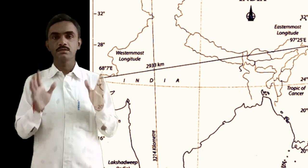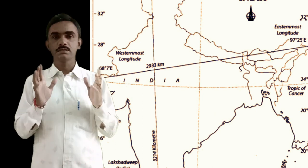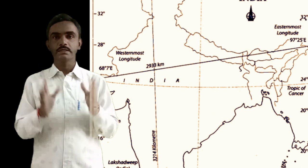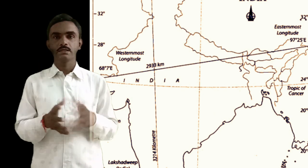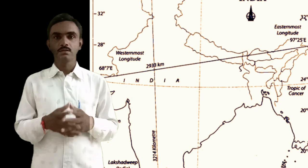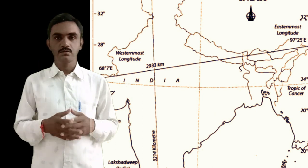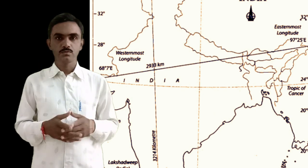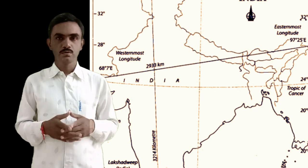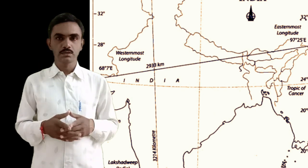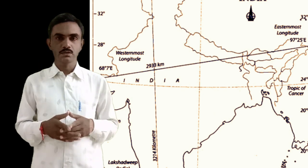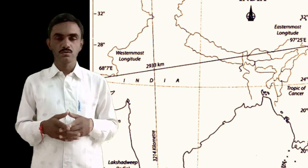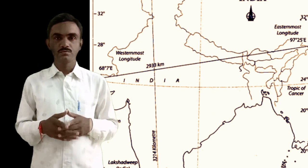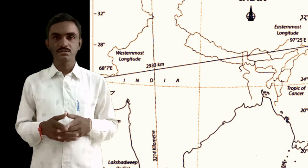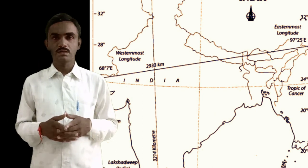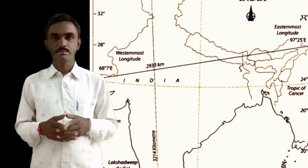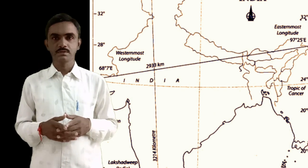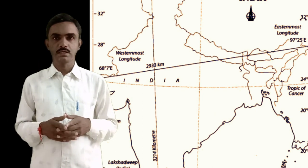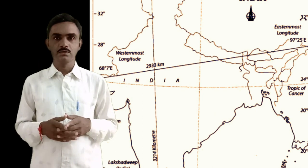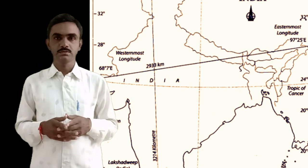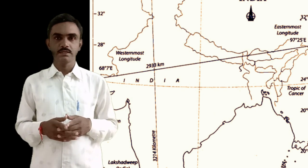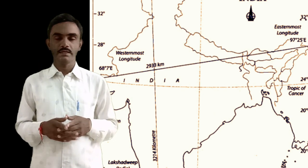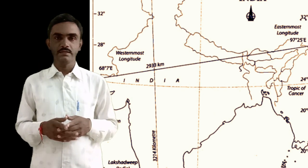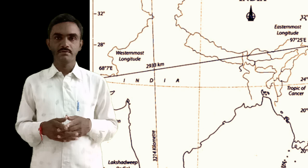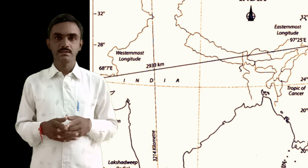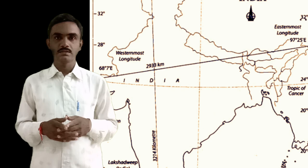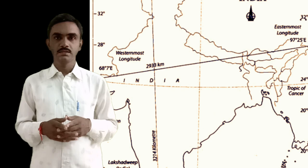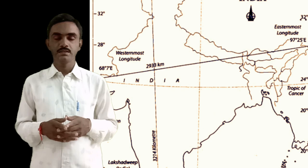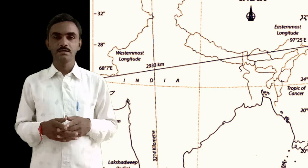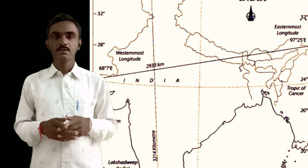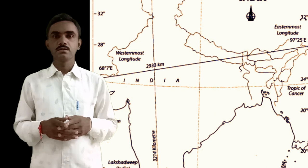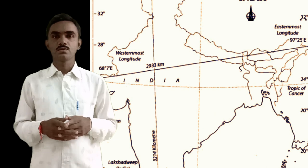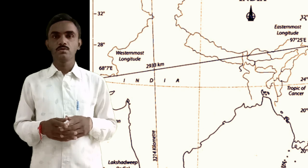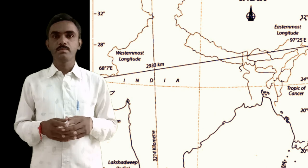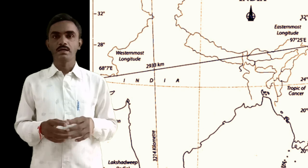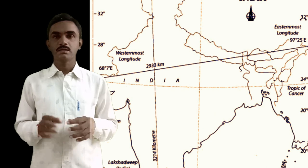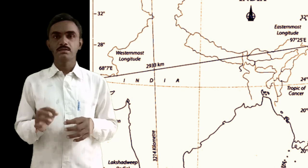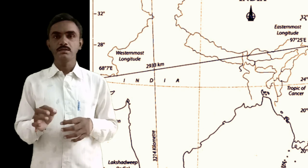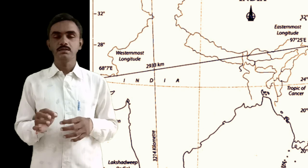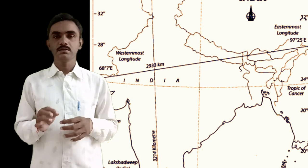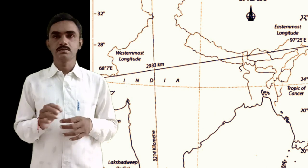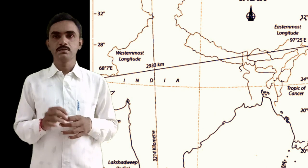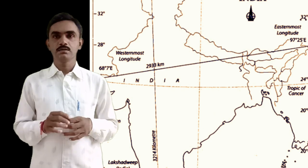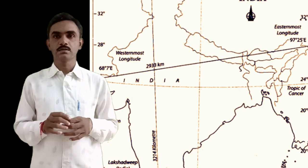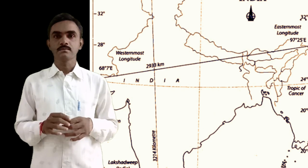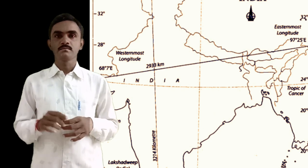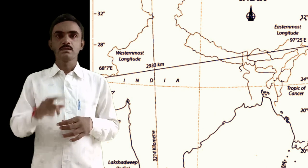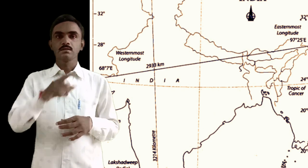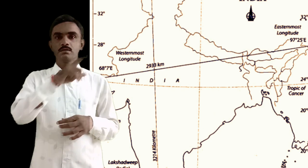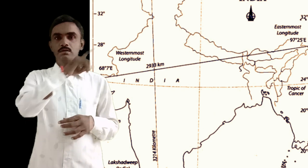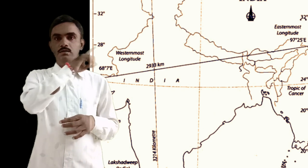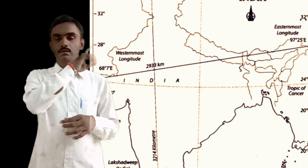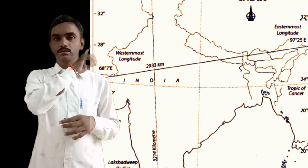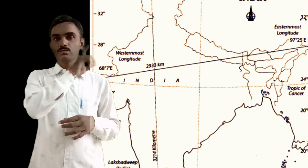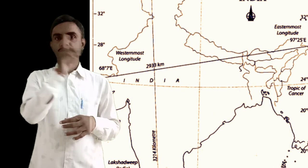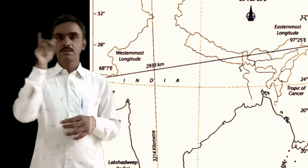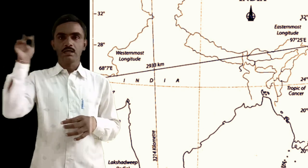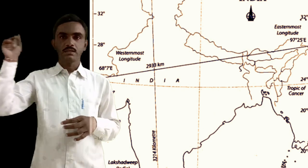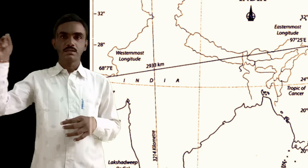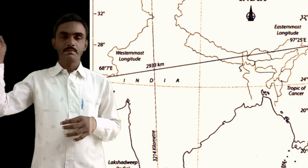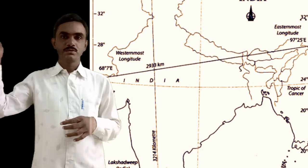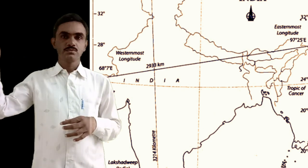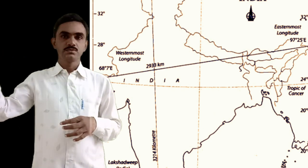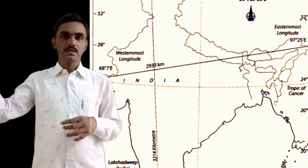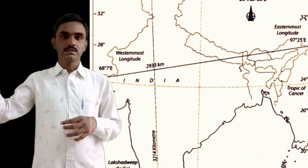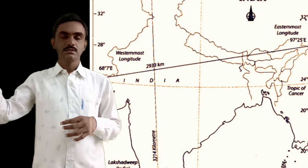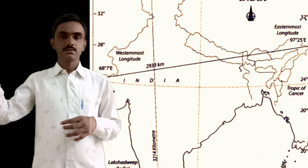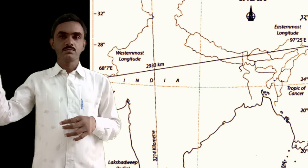પશ્ચિમની અંદર જે કુલ કેટલો વિસ્તાર પથરાયેલો છે એની વાત કરીએ તો ભારતની અંદર ગુજરાત